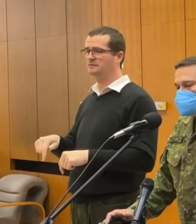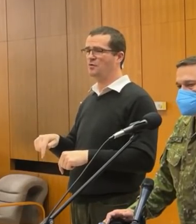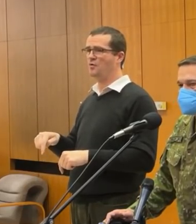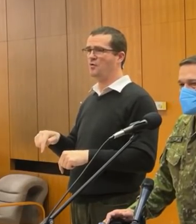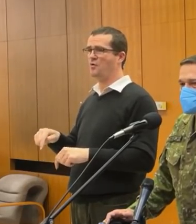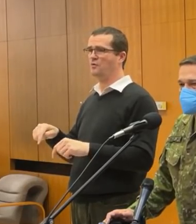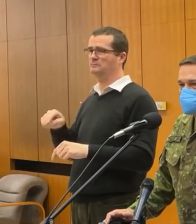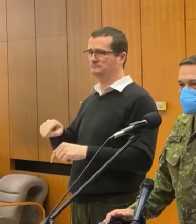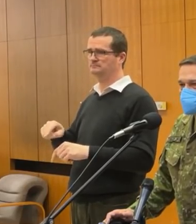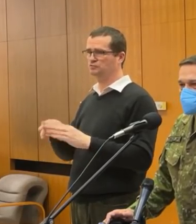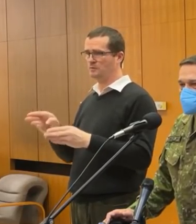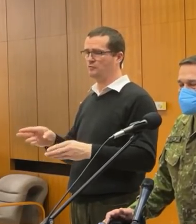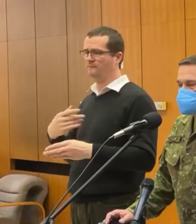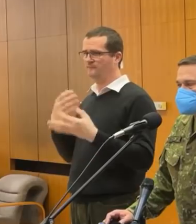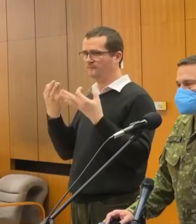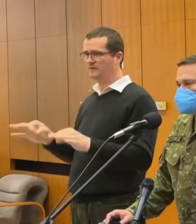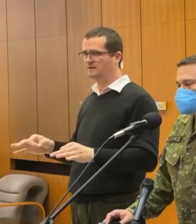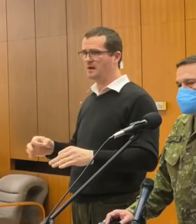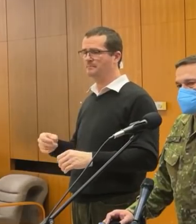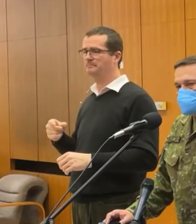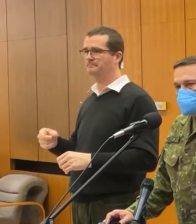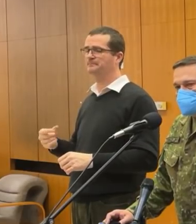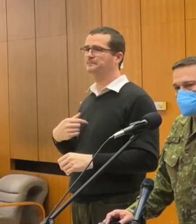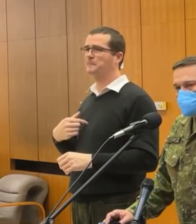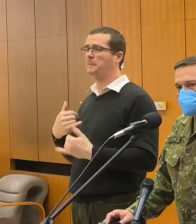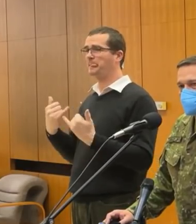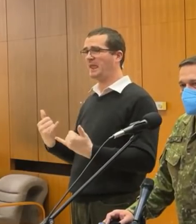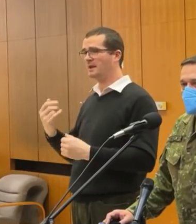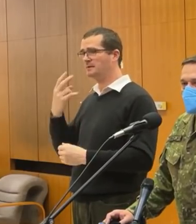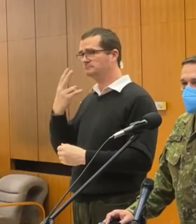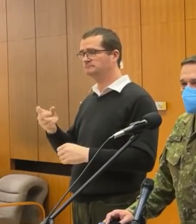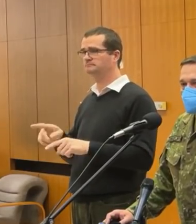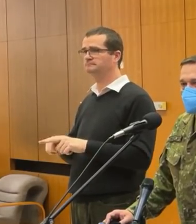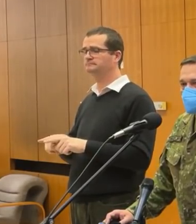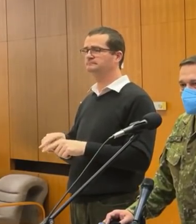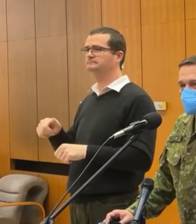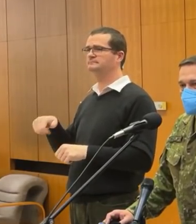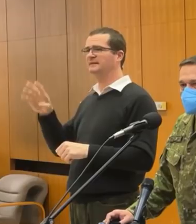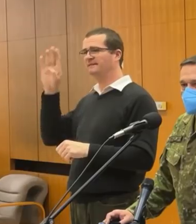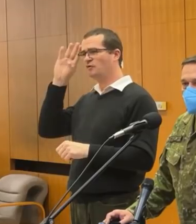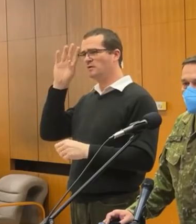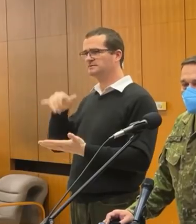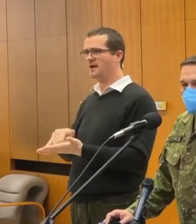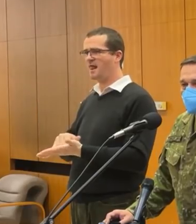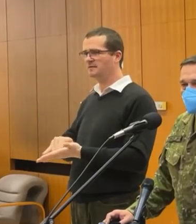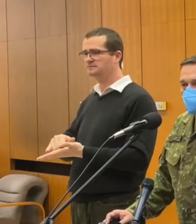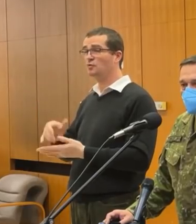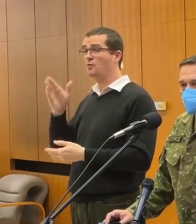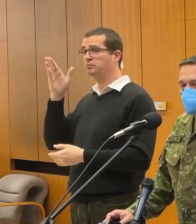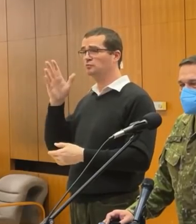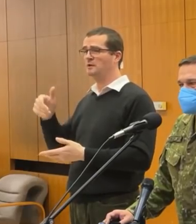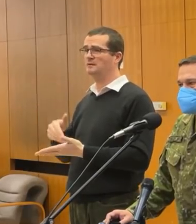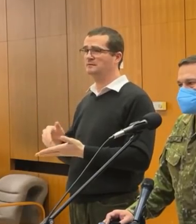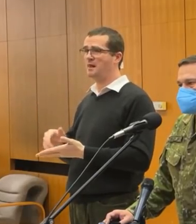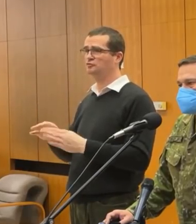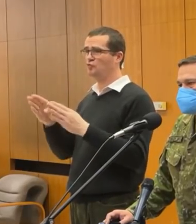do týchto objektov, je vítaná pri limitovaných zdrojoch. Zvlášť sa teda pozeráme na jednotlivé vojenské letiská a v budúcnosti možno aj na